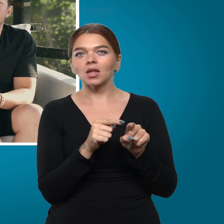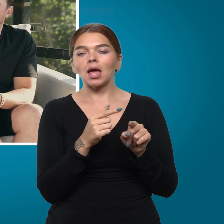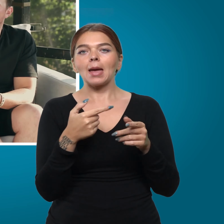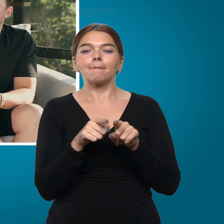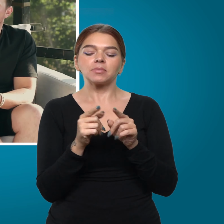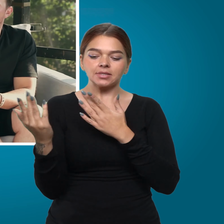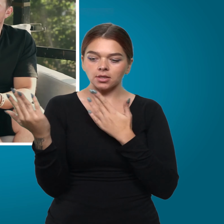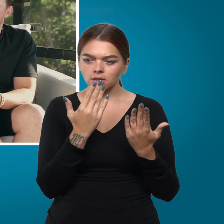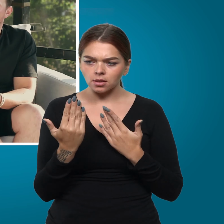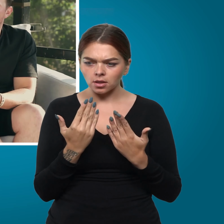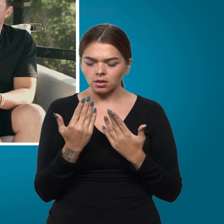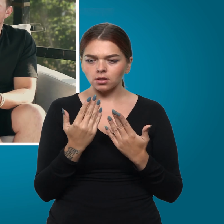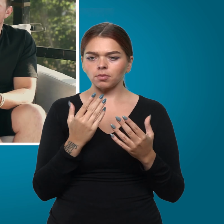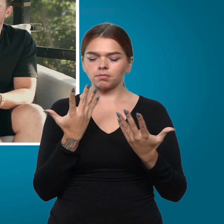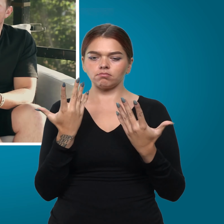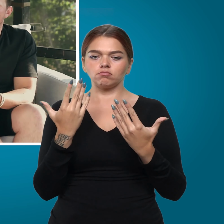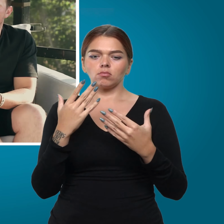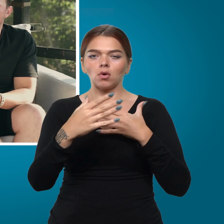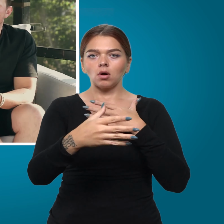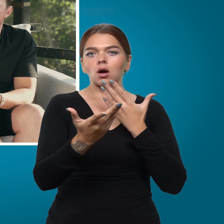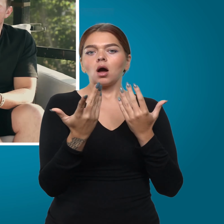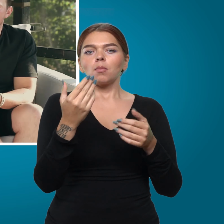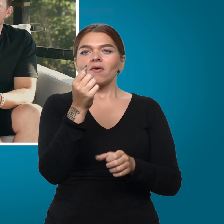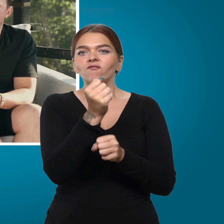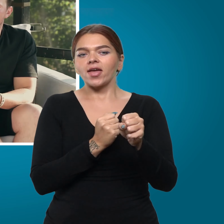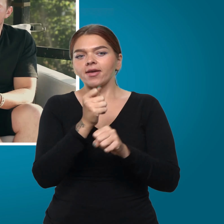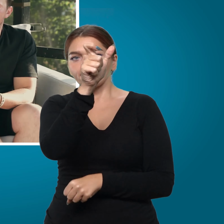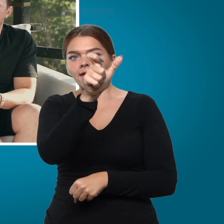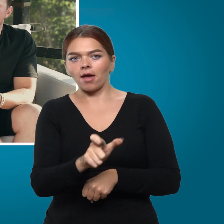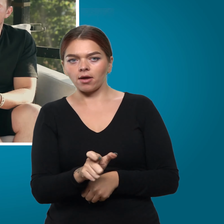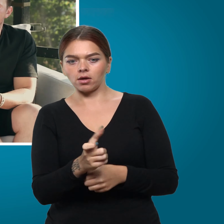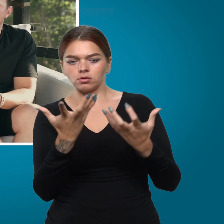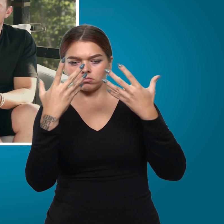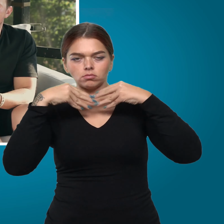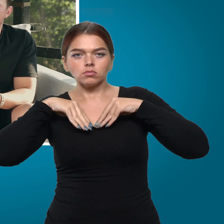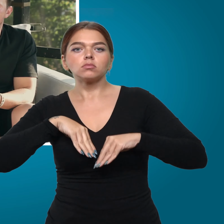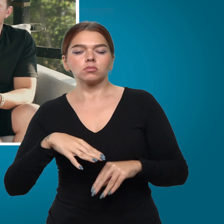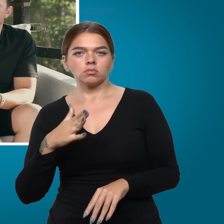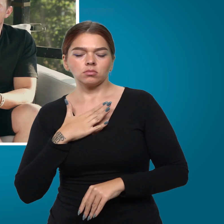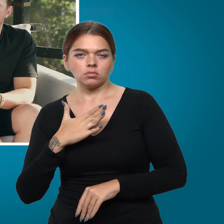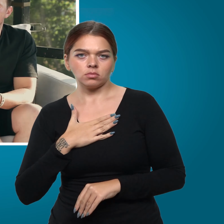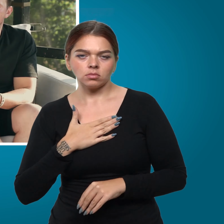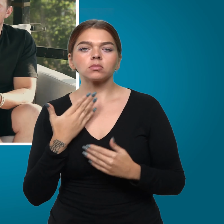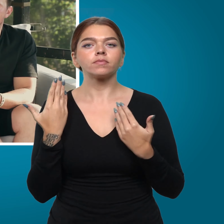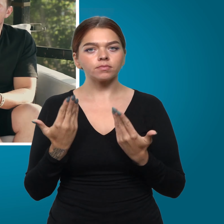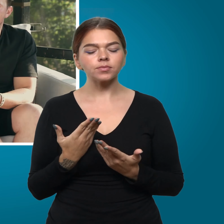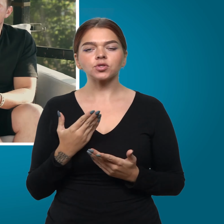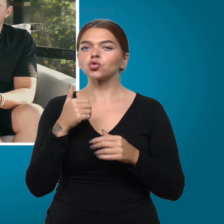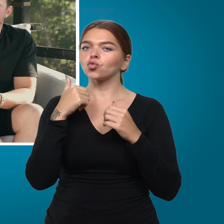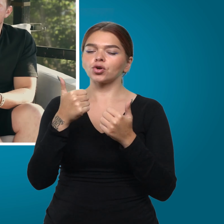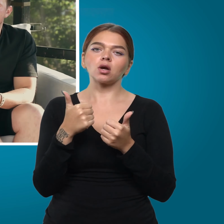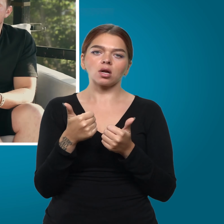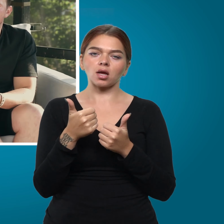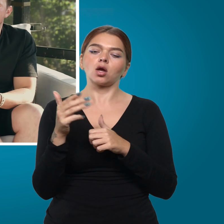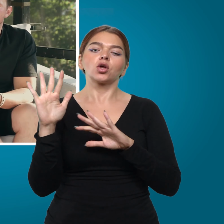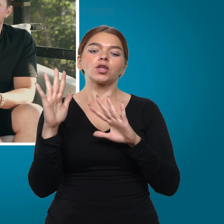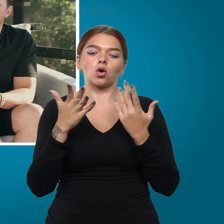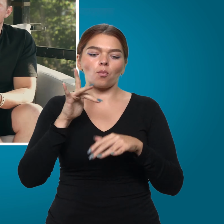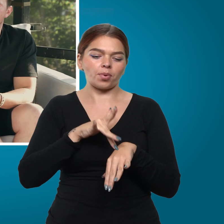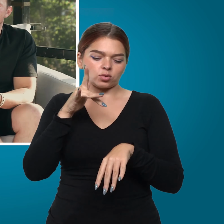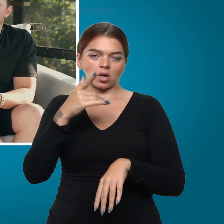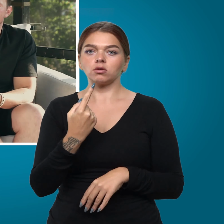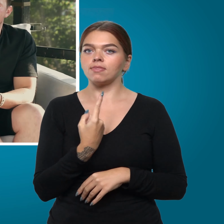pasijauti ne vienas. O minintas serijas, tai apskritai jos tokios supažindino gal su